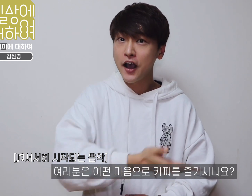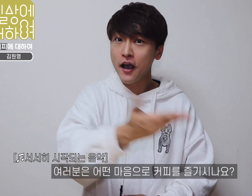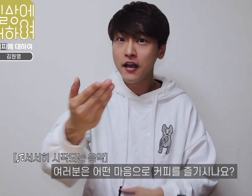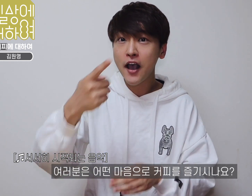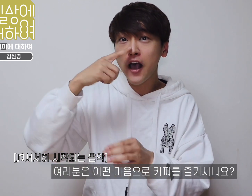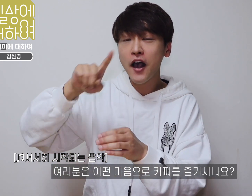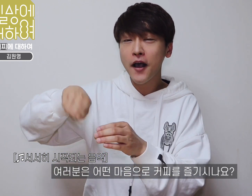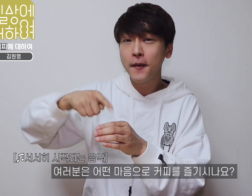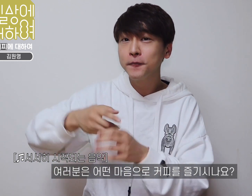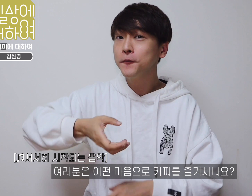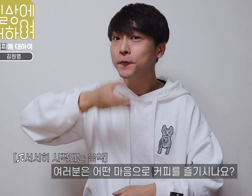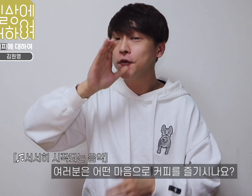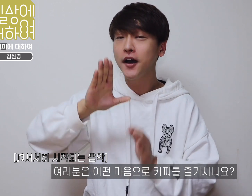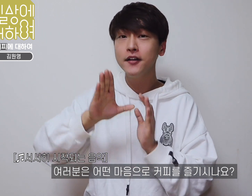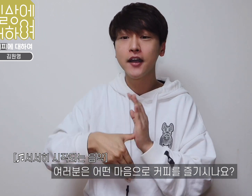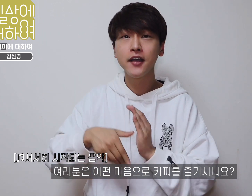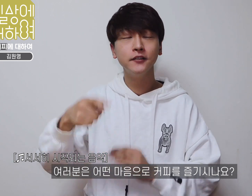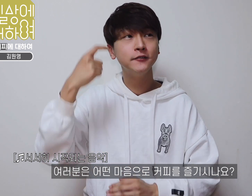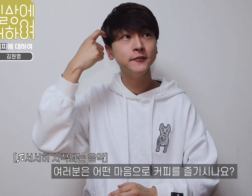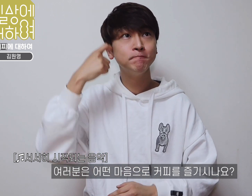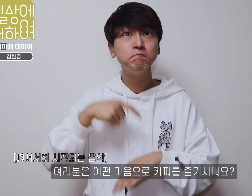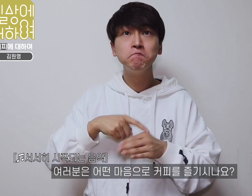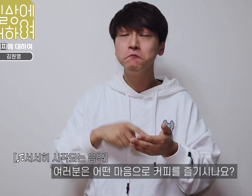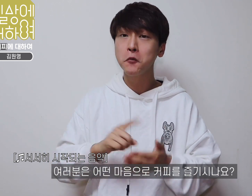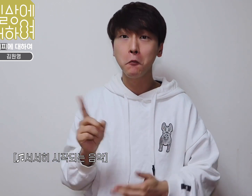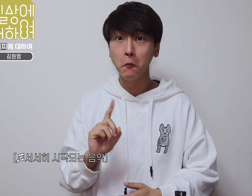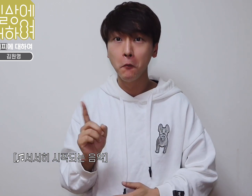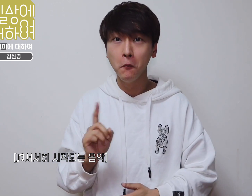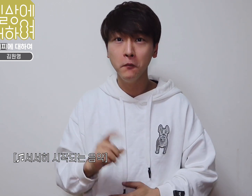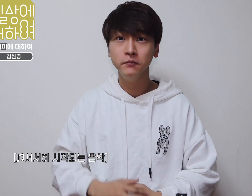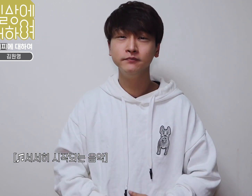여러분은 어떤 마음으로 커피를 즐기시나요?